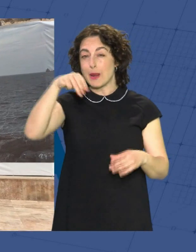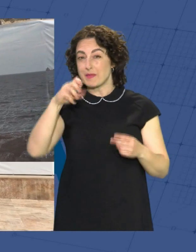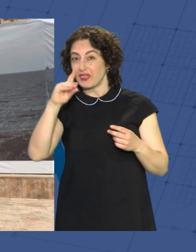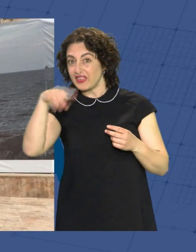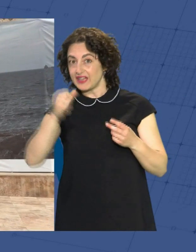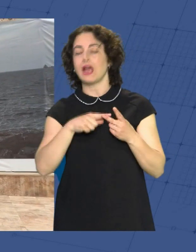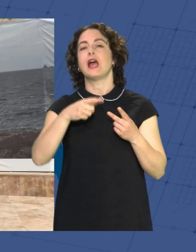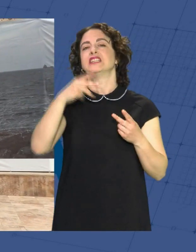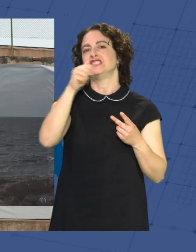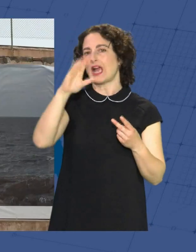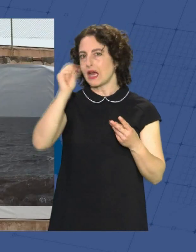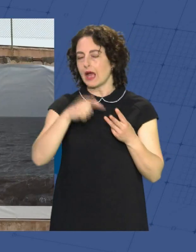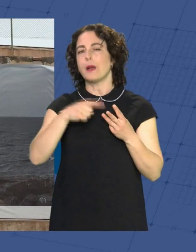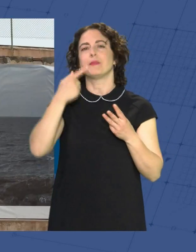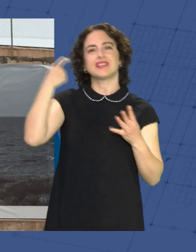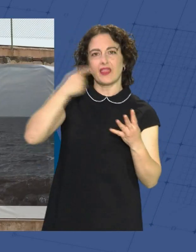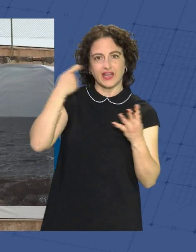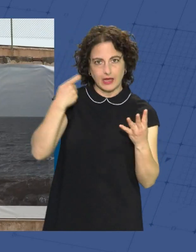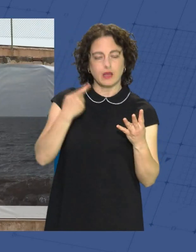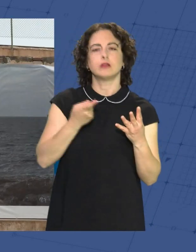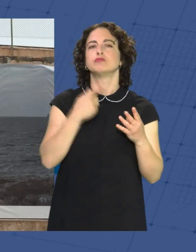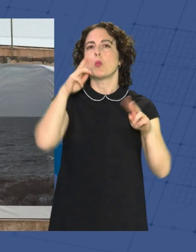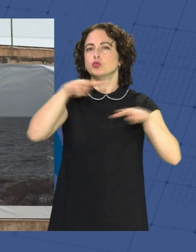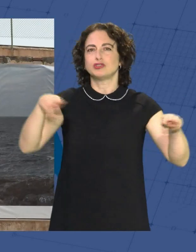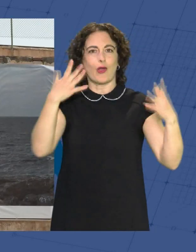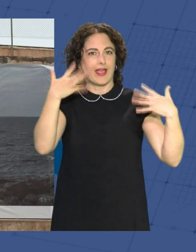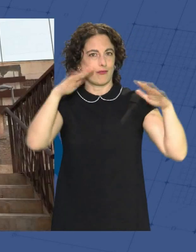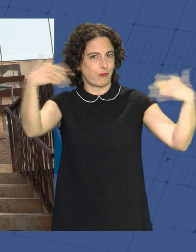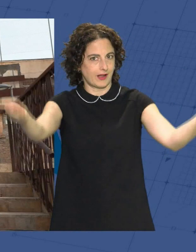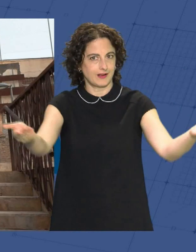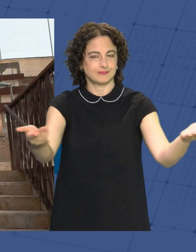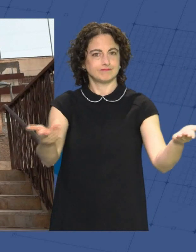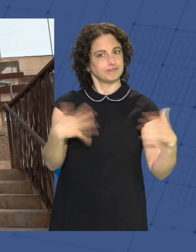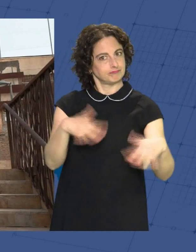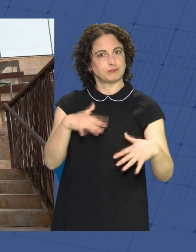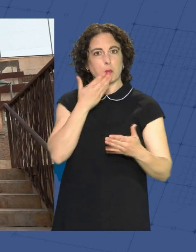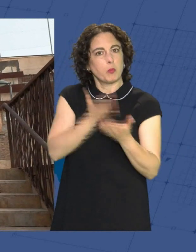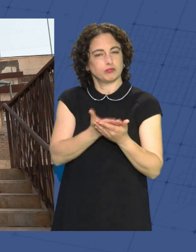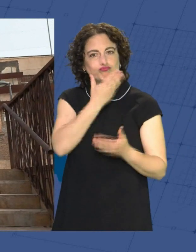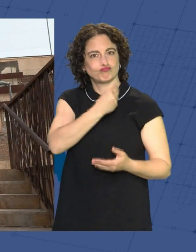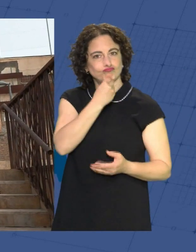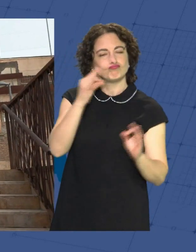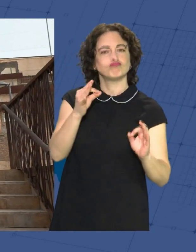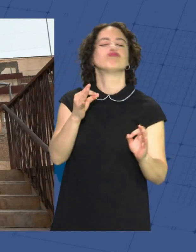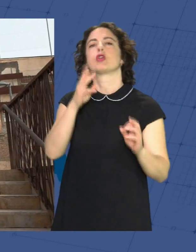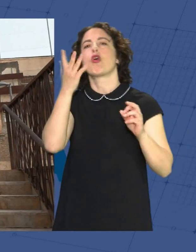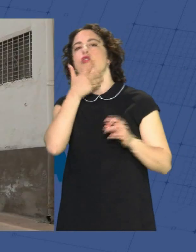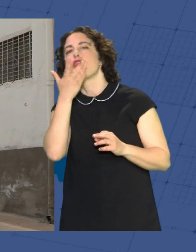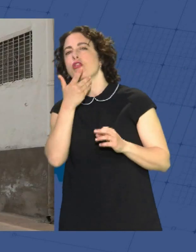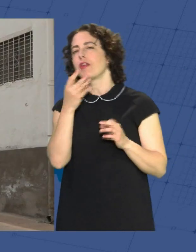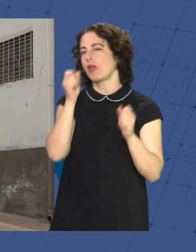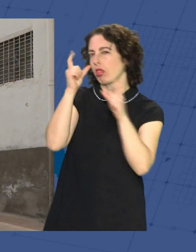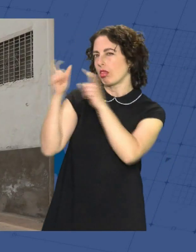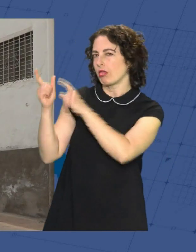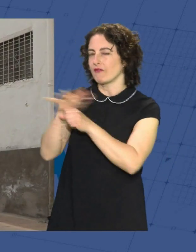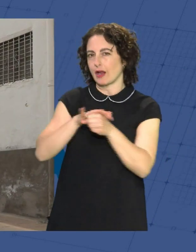Pescadería en un gran museo al aire libre. Una atrevida y primera propuesta cultural con la que conocer o redescubrir